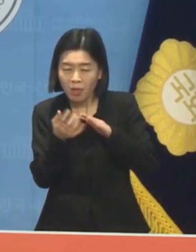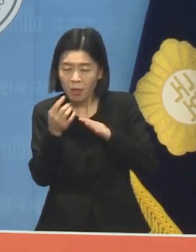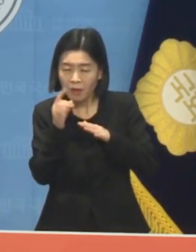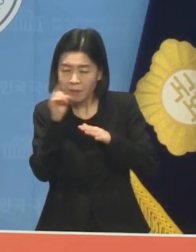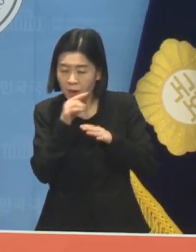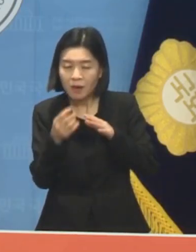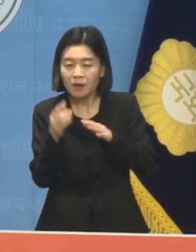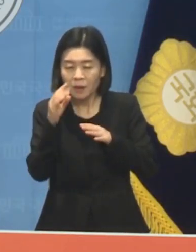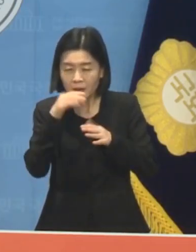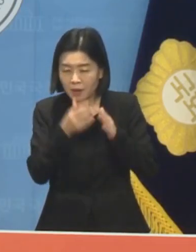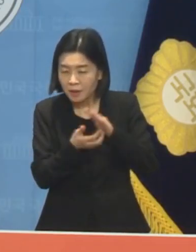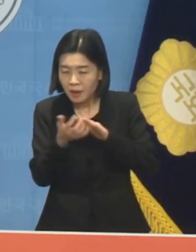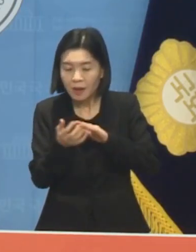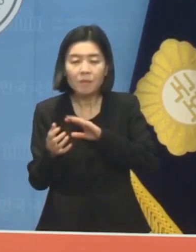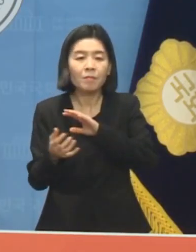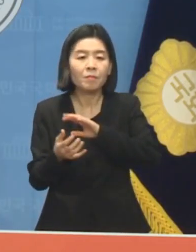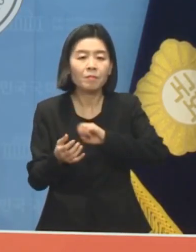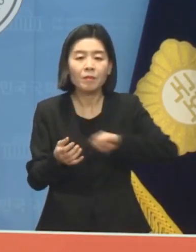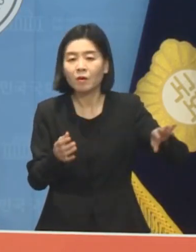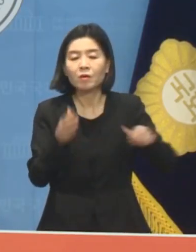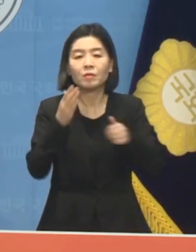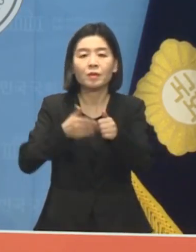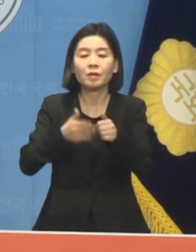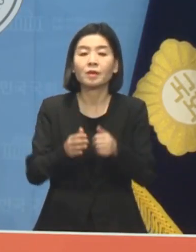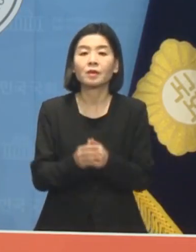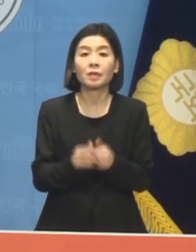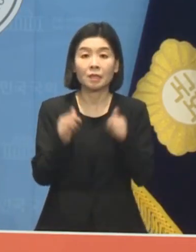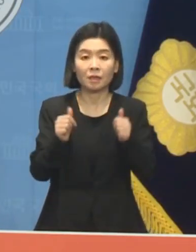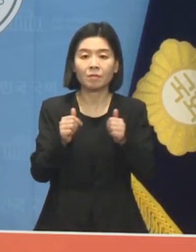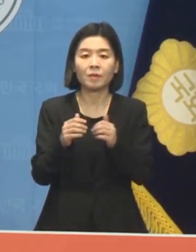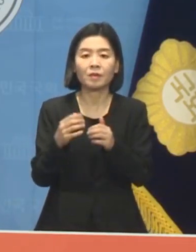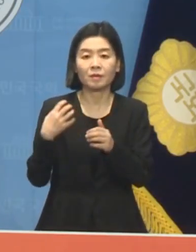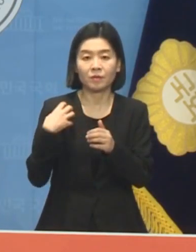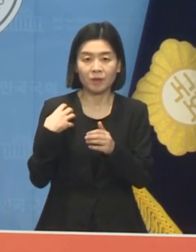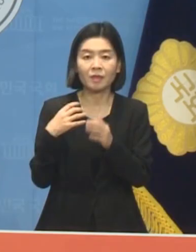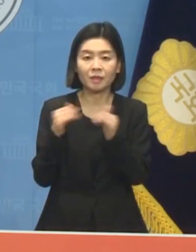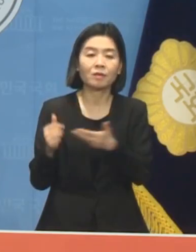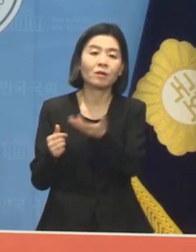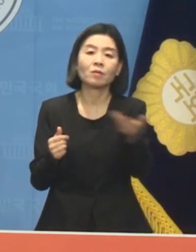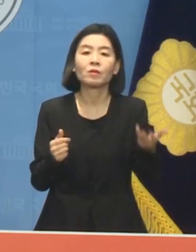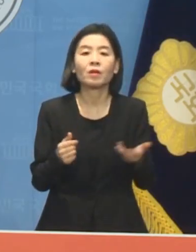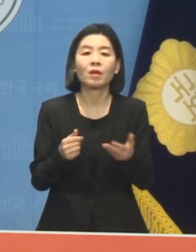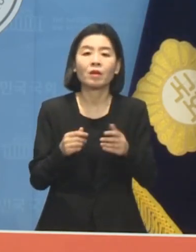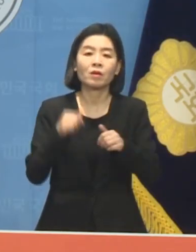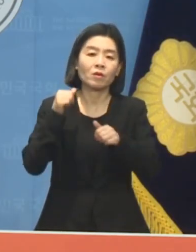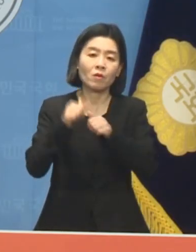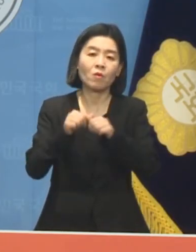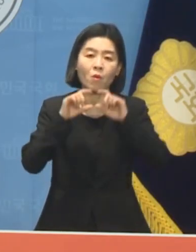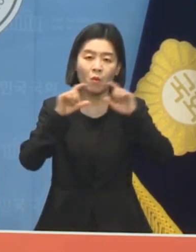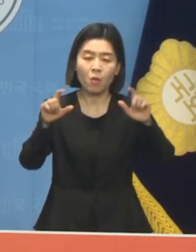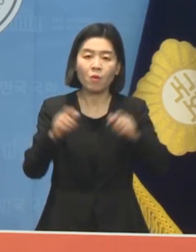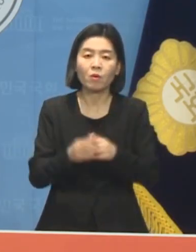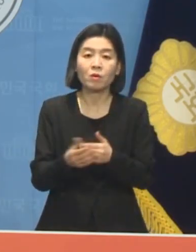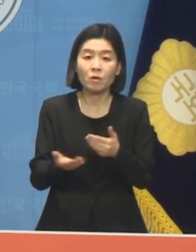우리 재판관님들에게 경고합니다. 여러분들을 여기까지 세우신 이는